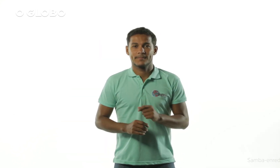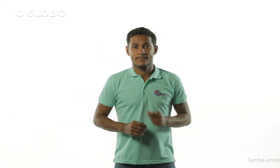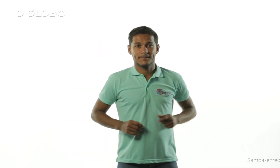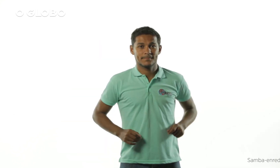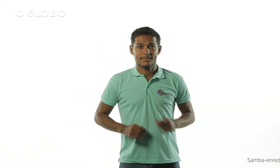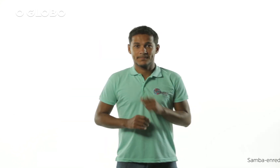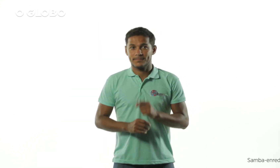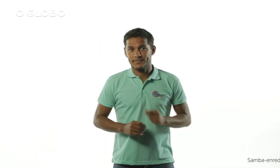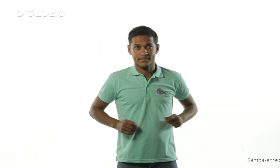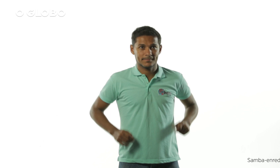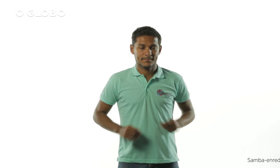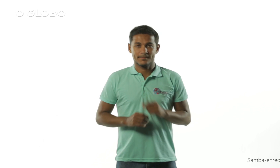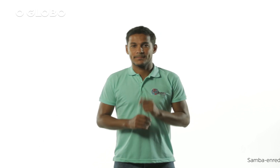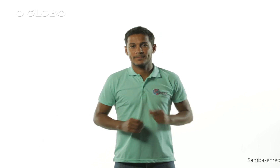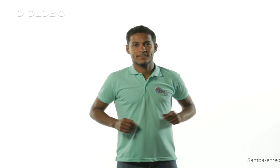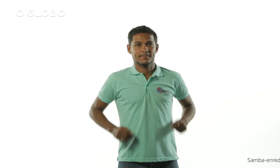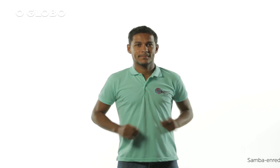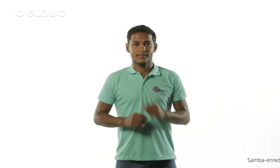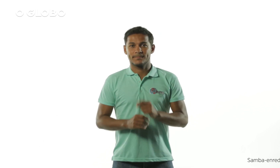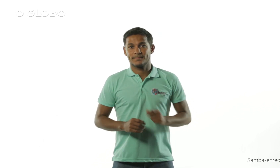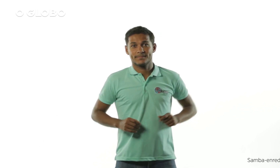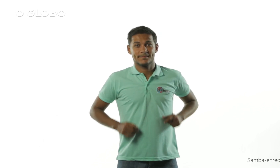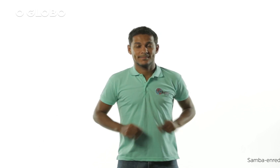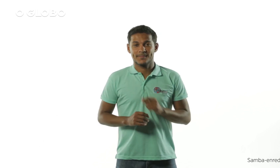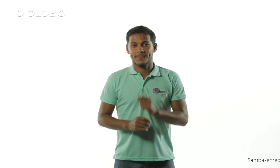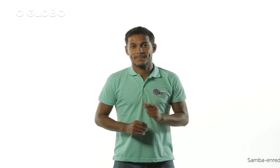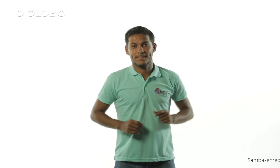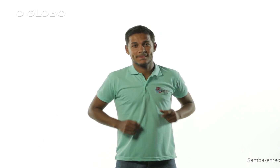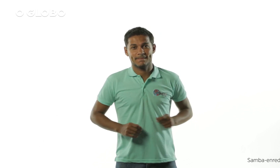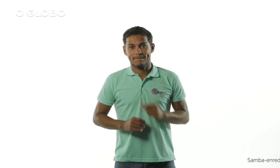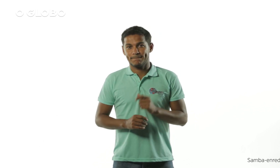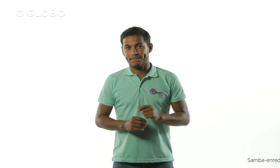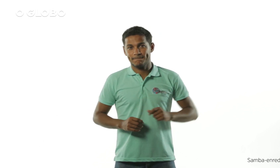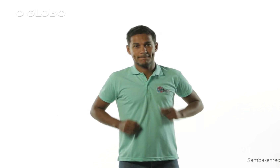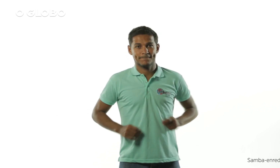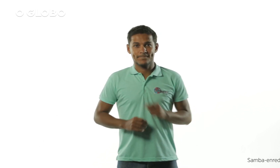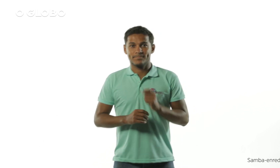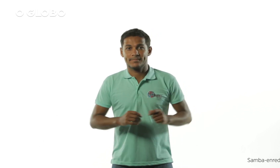MÚSICA MÚSICA MÚSICA MÚSICA MÚSICA